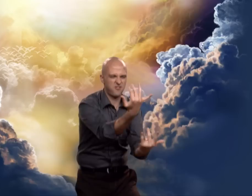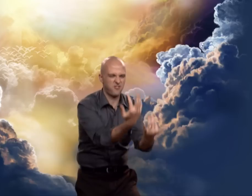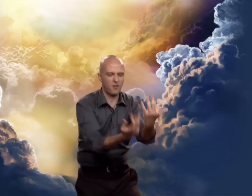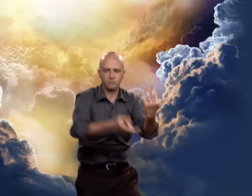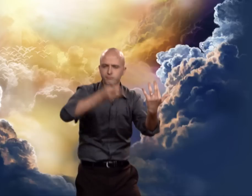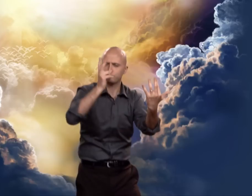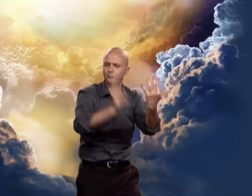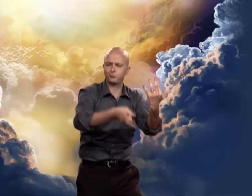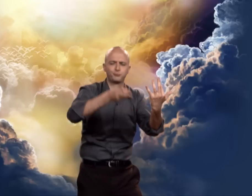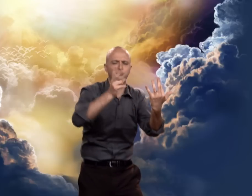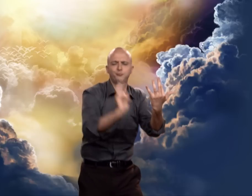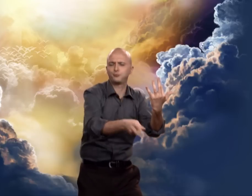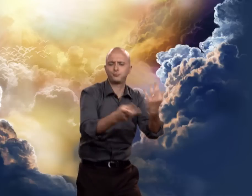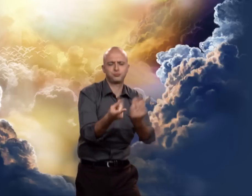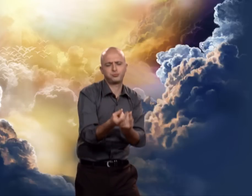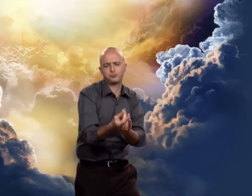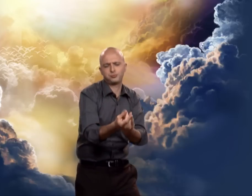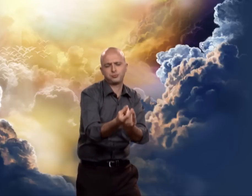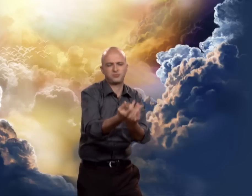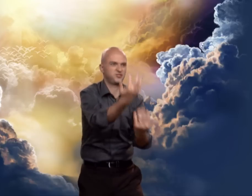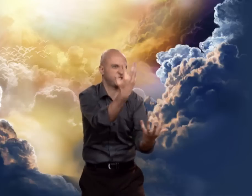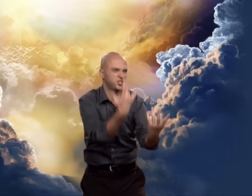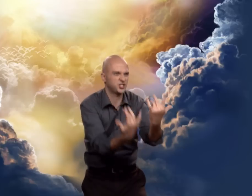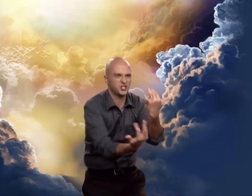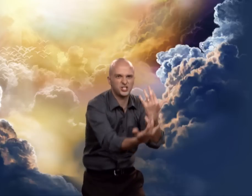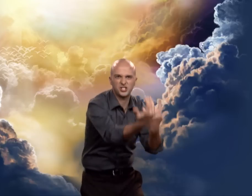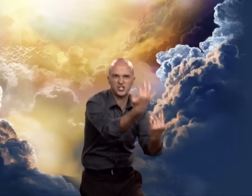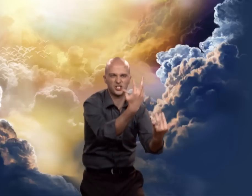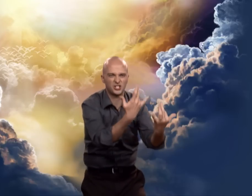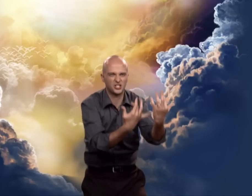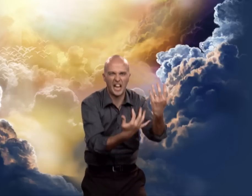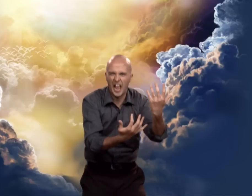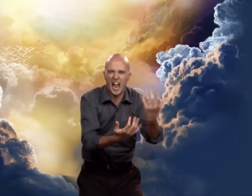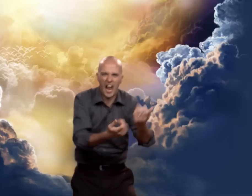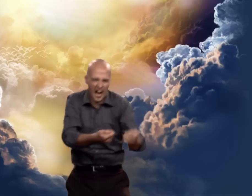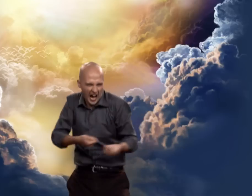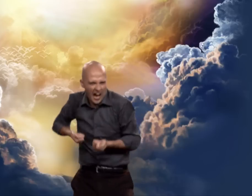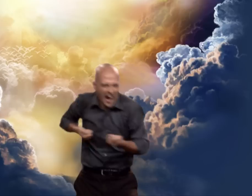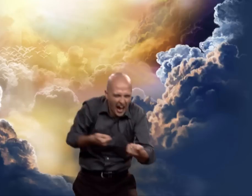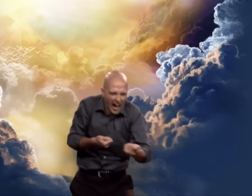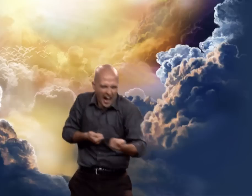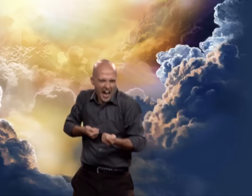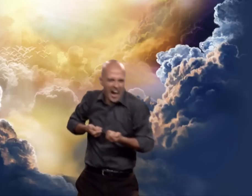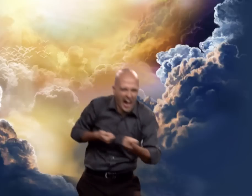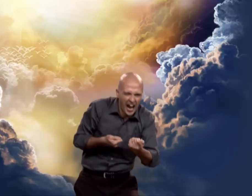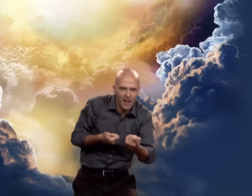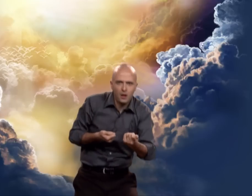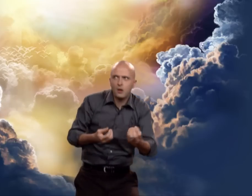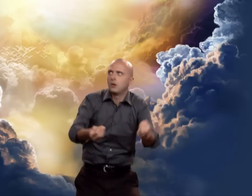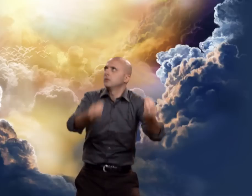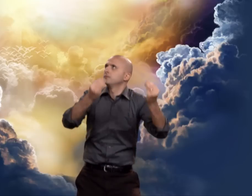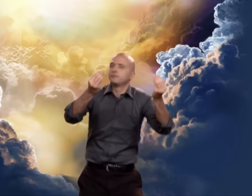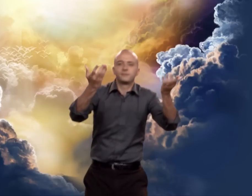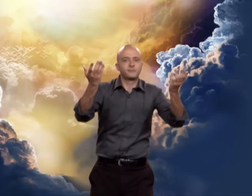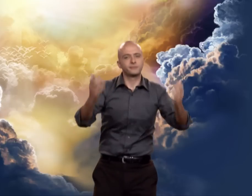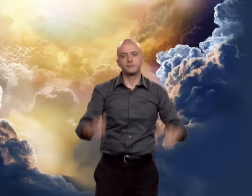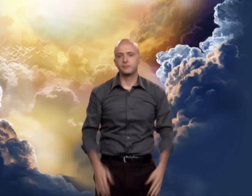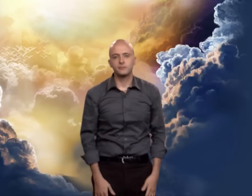é obscurecida pela superstição e revestida de terror. Satanás tem apresentado o caráter de Deus